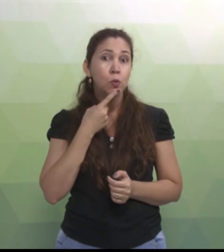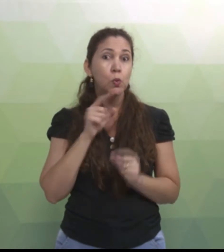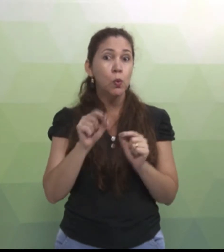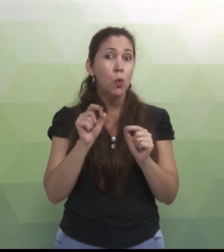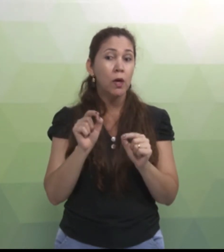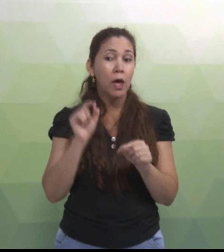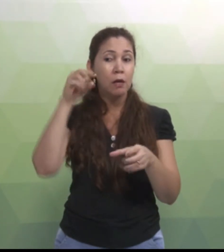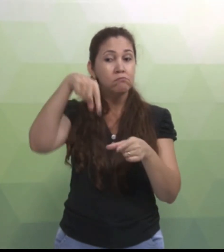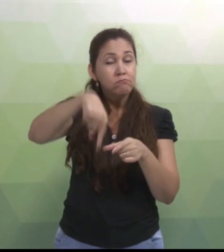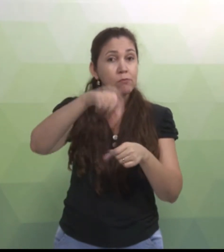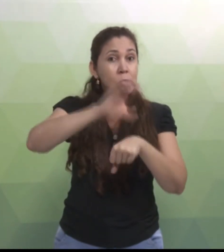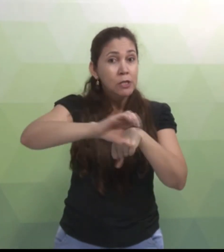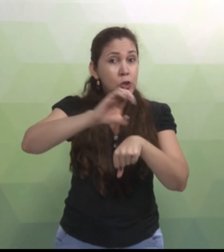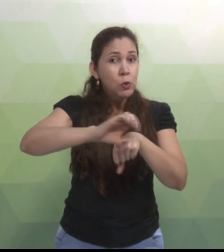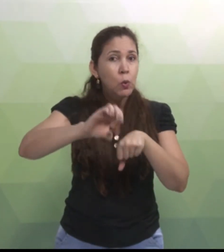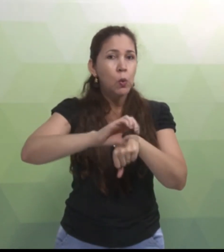ali, nesses cursos,